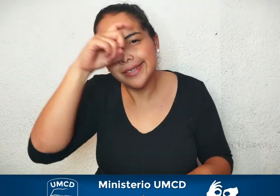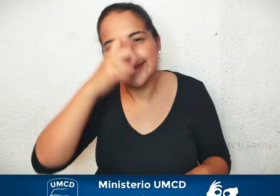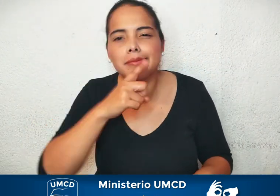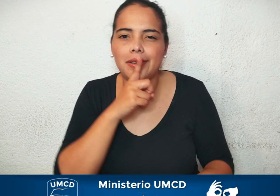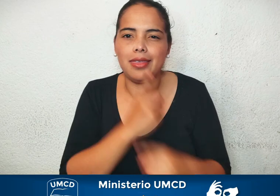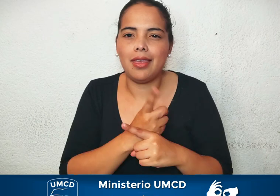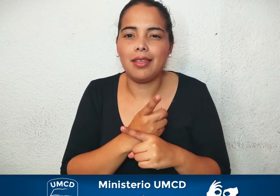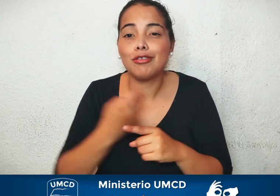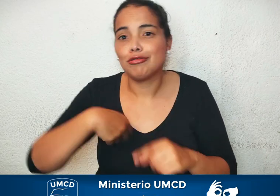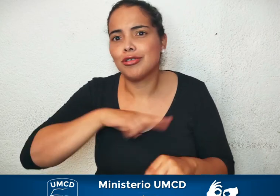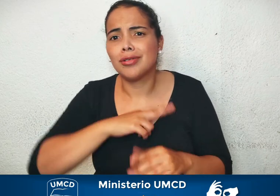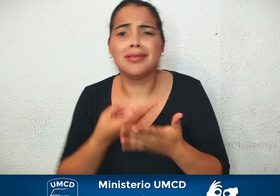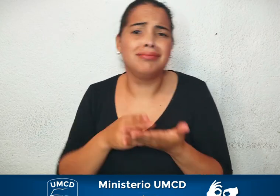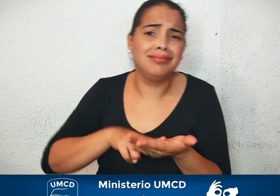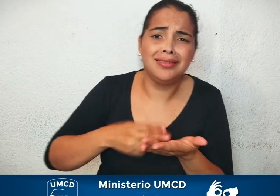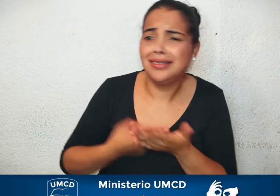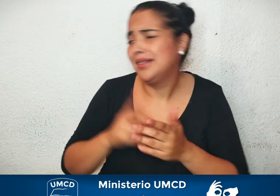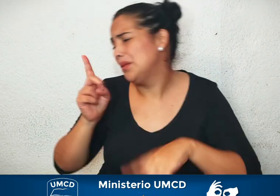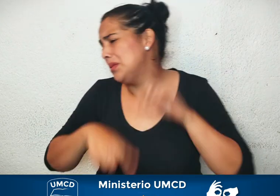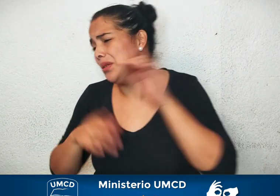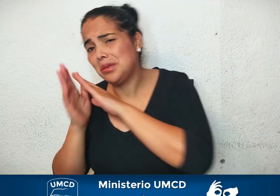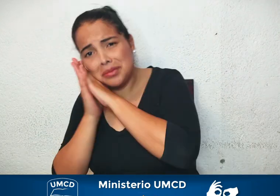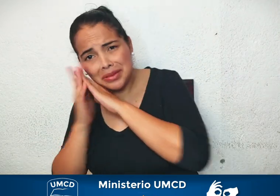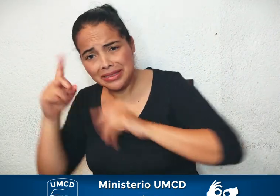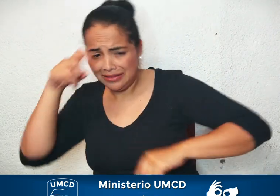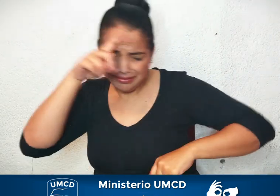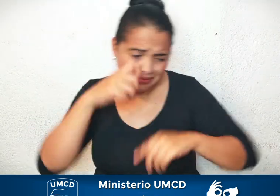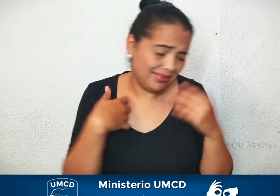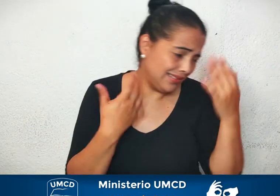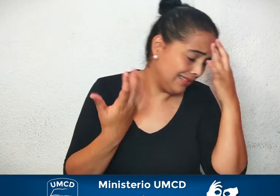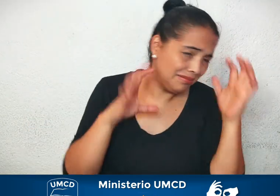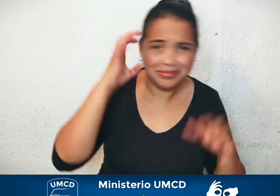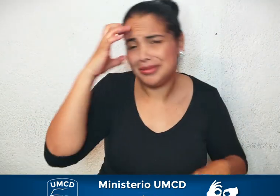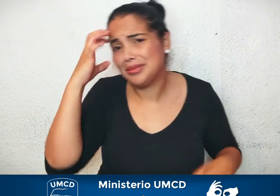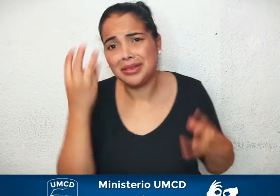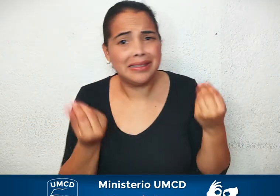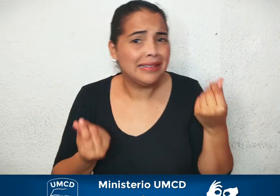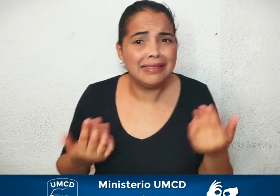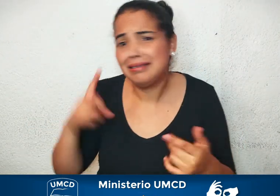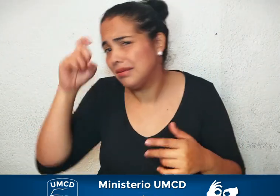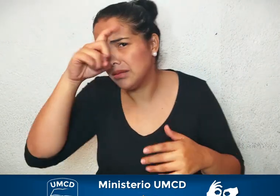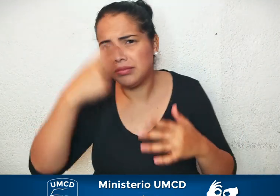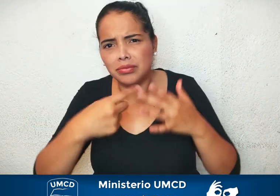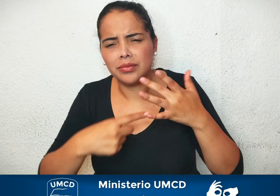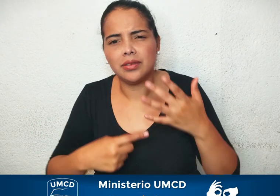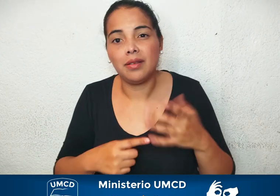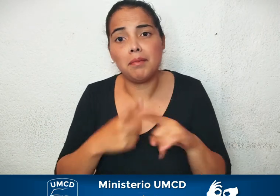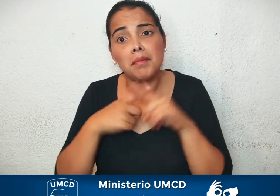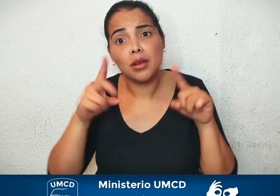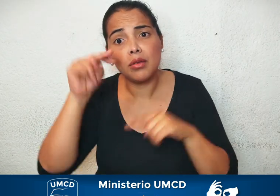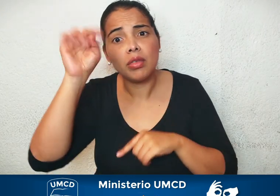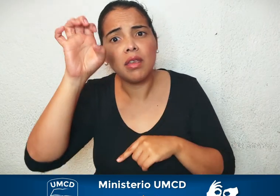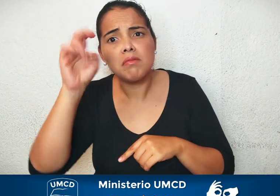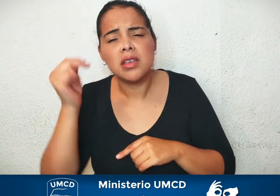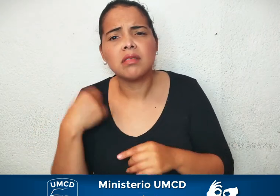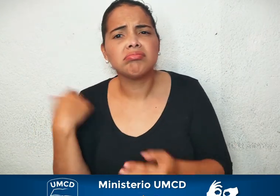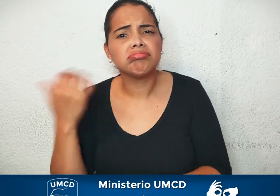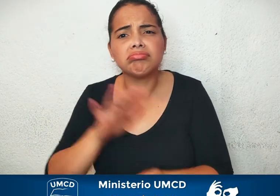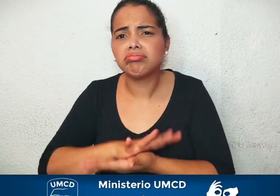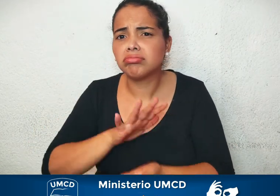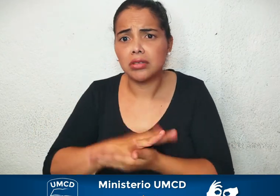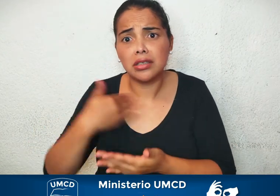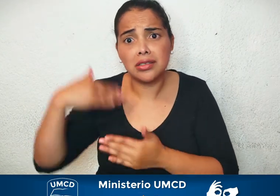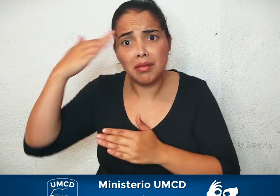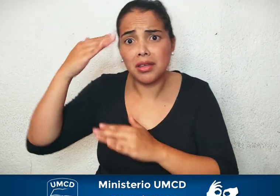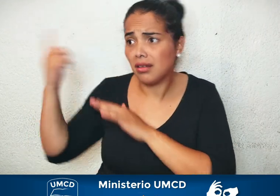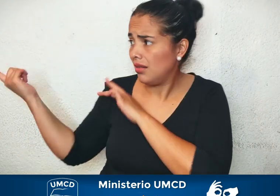realidad es distinta. Y mucho más pensando en Nehemías. Recuerda de que él había escuchado de que el pueblo estaba en afrenta. Para